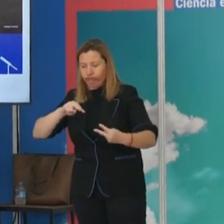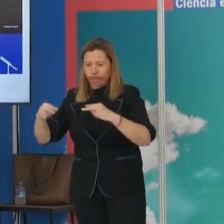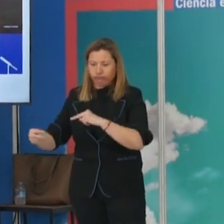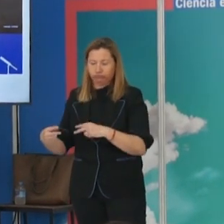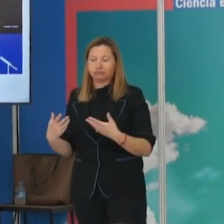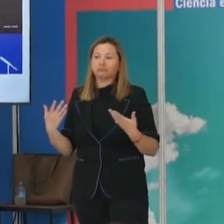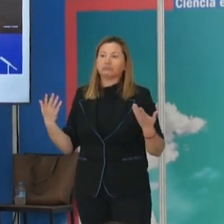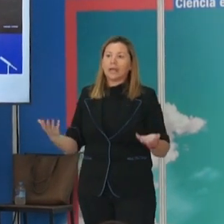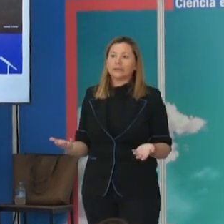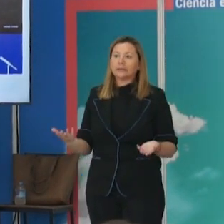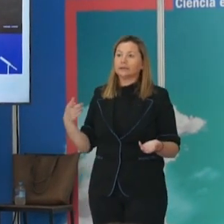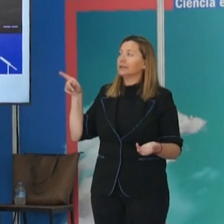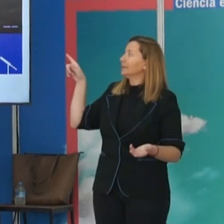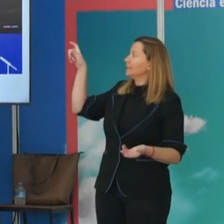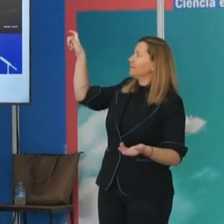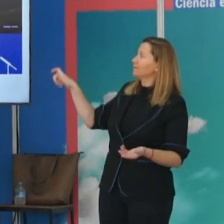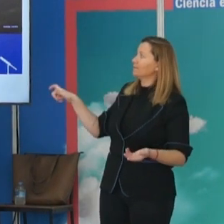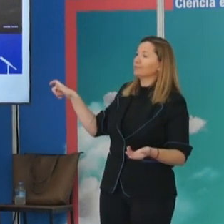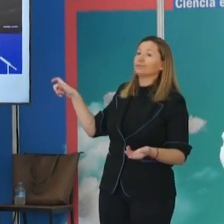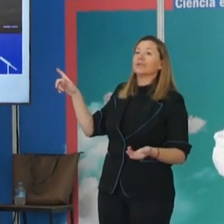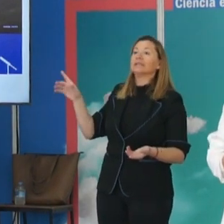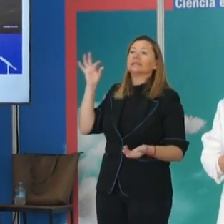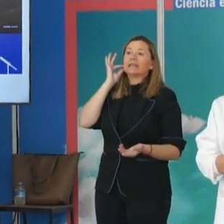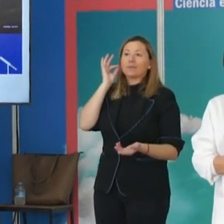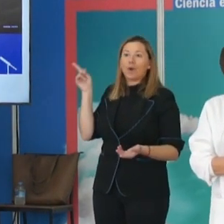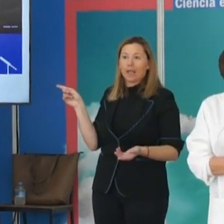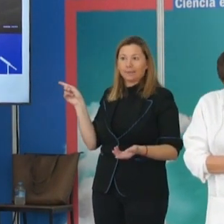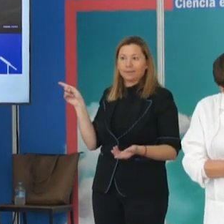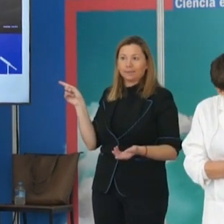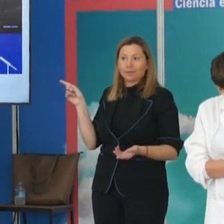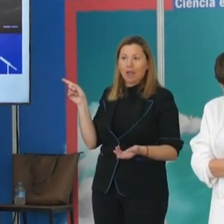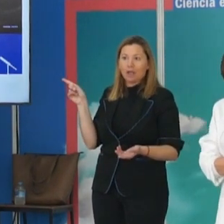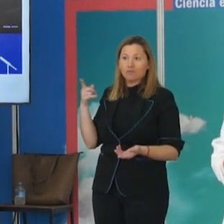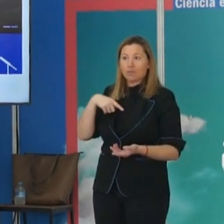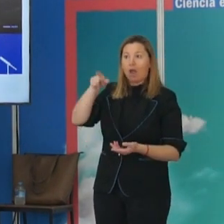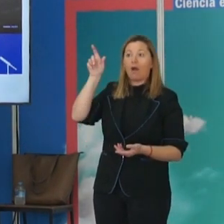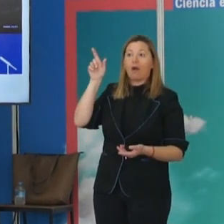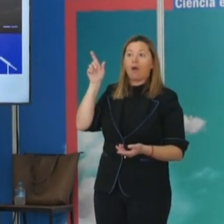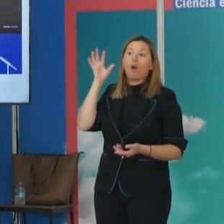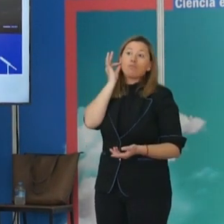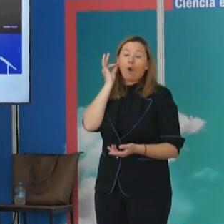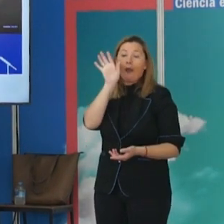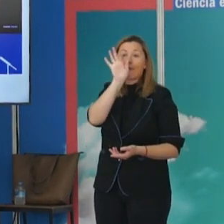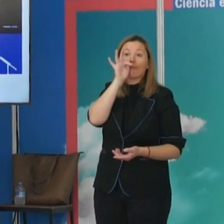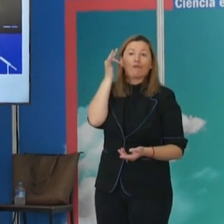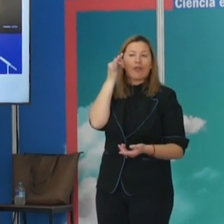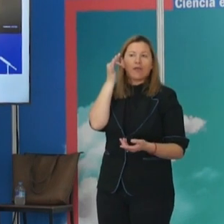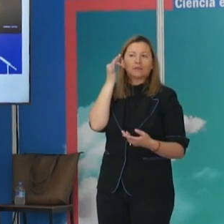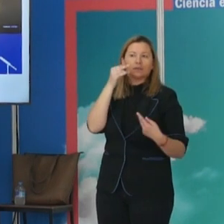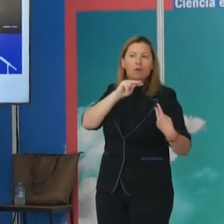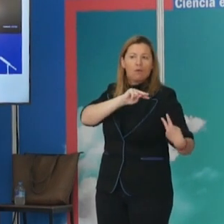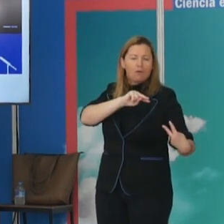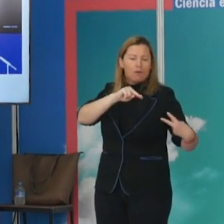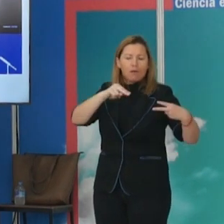de narices, nuestra señora Émilie de Châtelet, en la que una francesa, es la que tiene la mejor traducción de